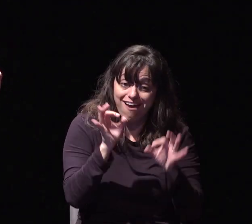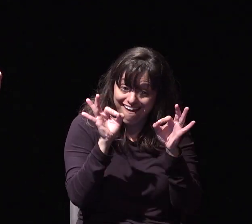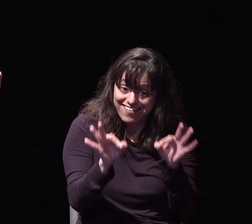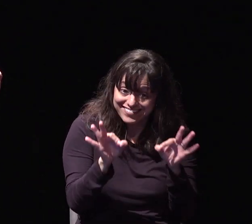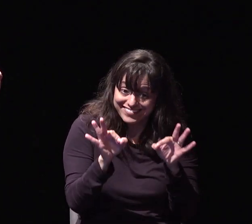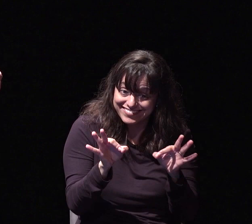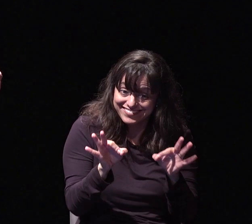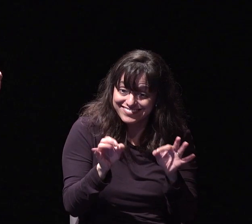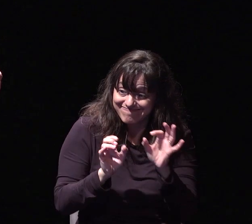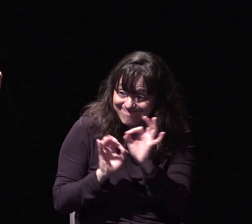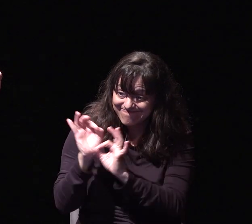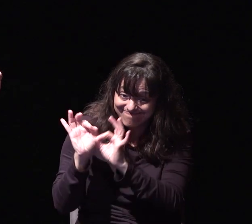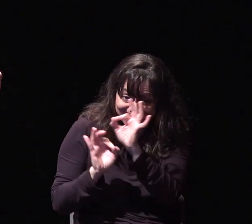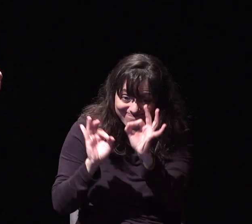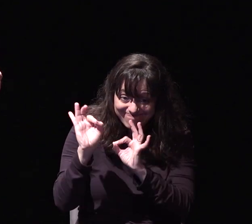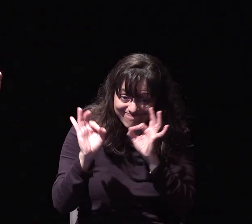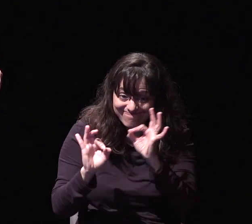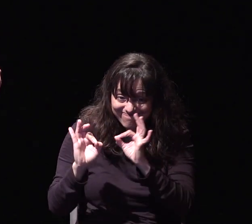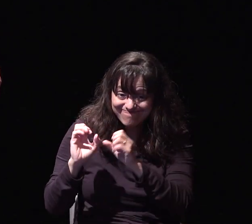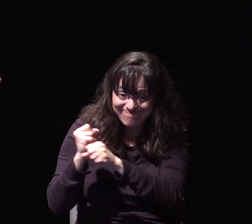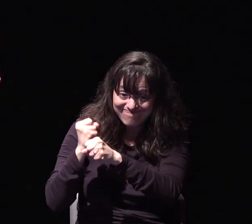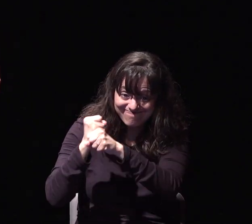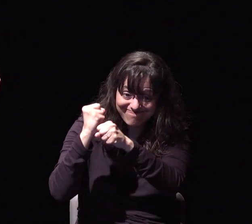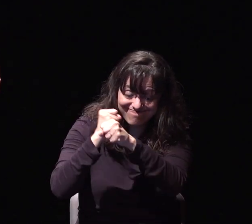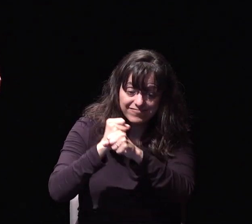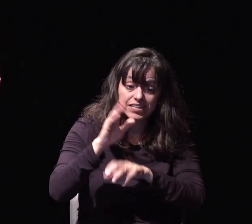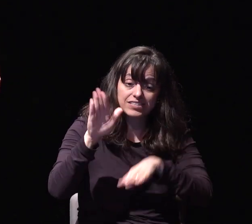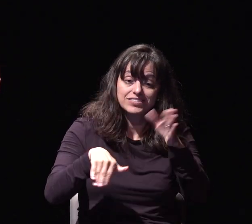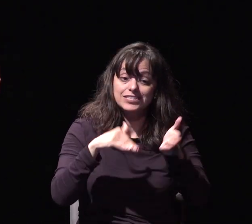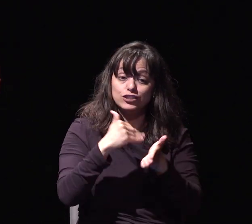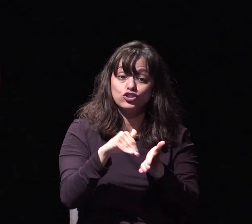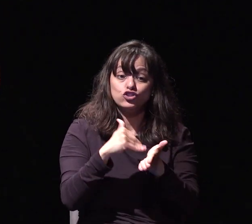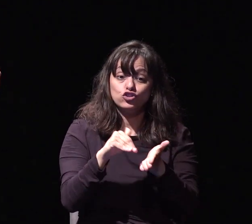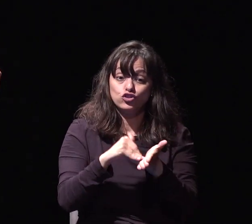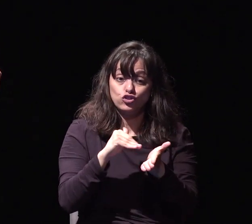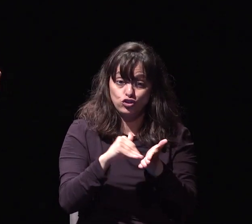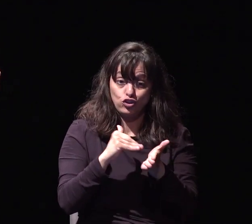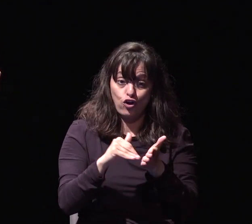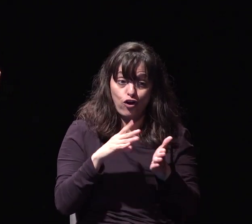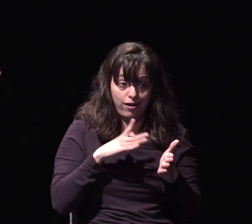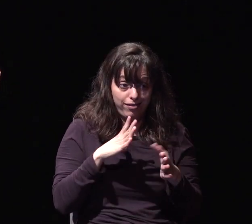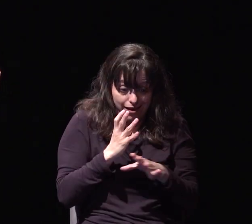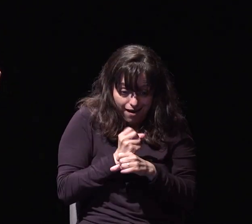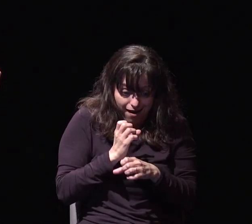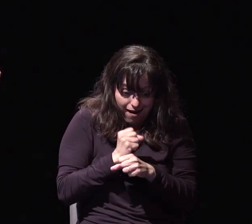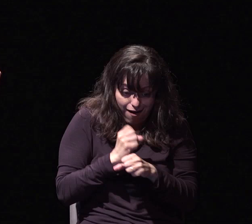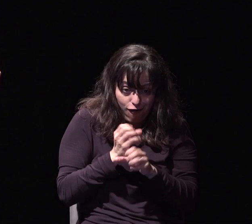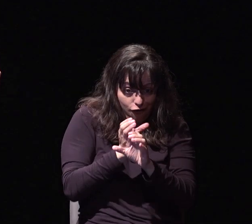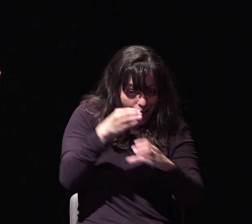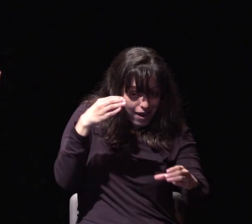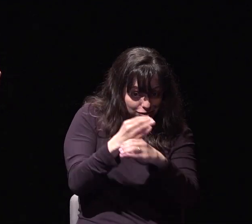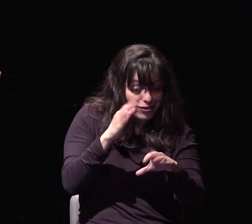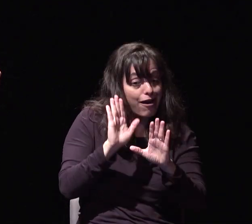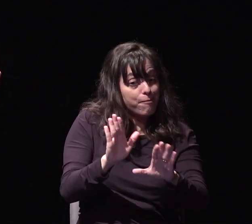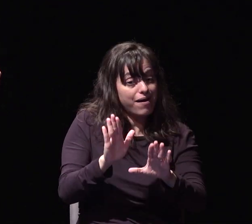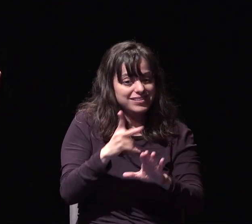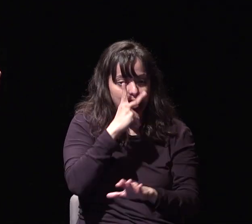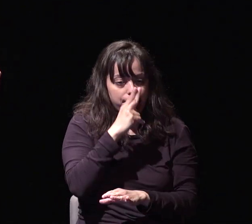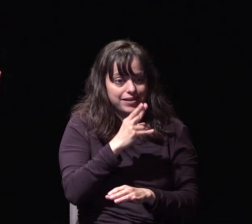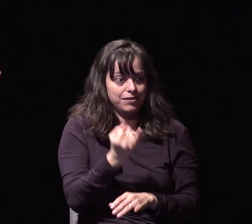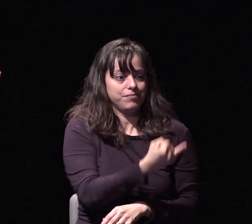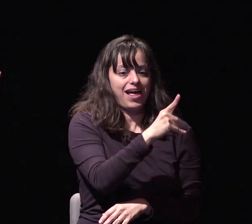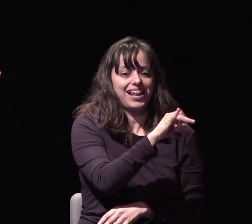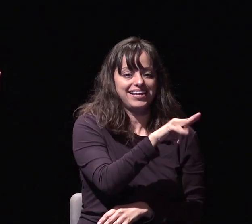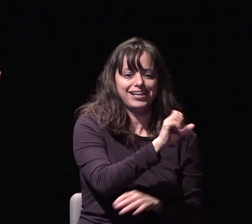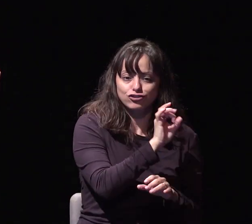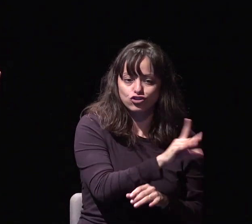né? E acho que, às vezes, o escritório de cálculo não recebe os louros, e os louros ficam todos para a Lina, mas é, efetivamente, um